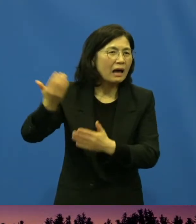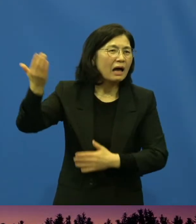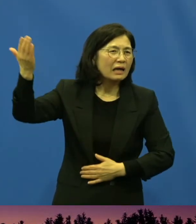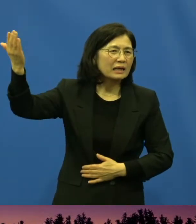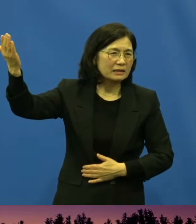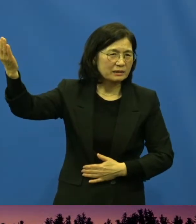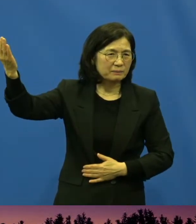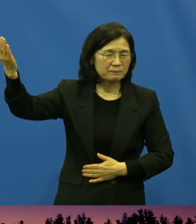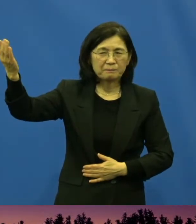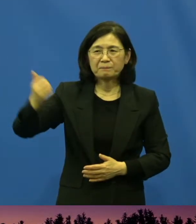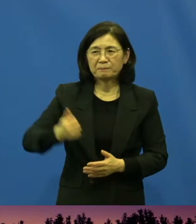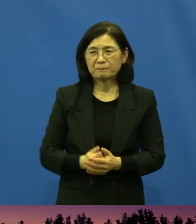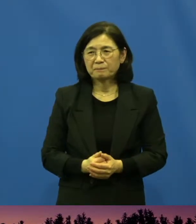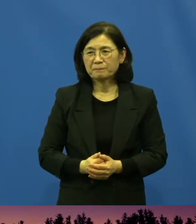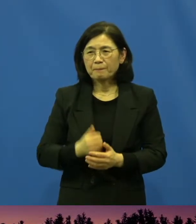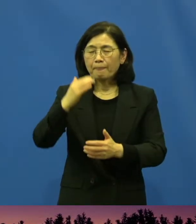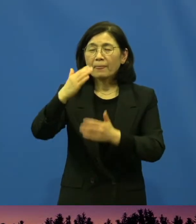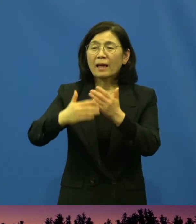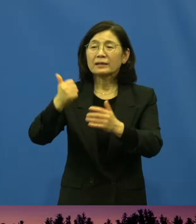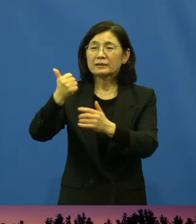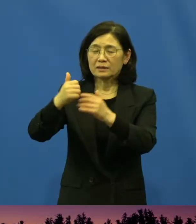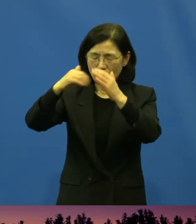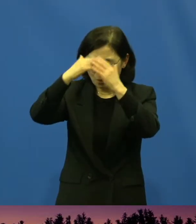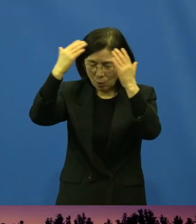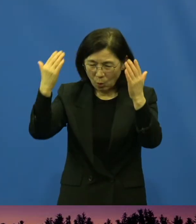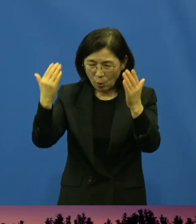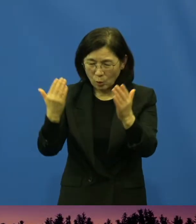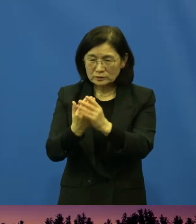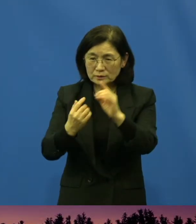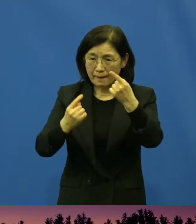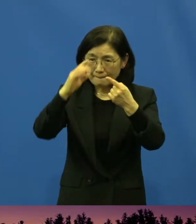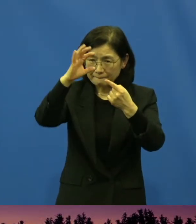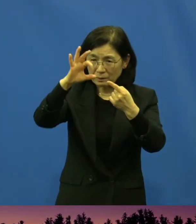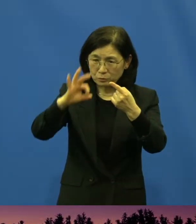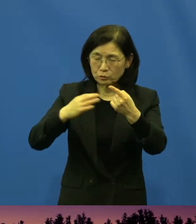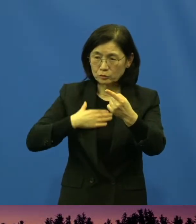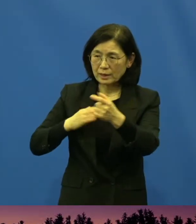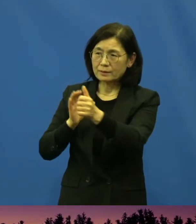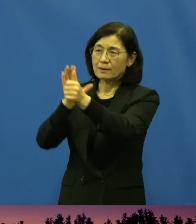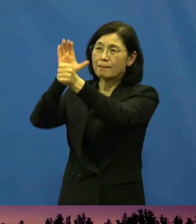여러분, 하나님께 완전히 나를 맡기는 것, 그때부터 우리의 성장이 시작이 돼요.